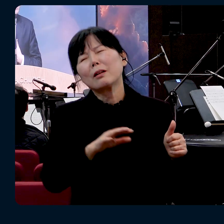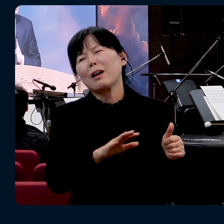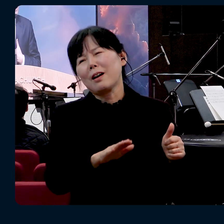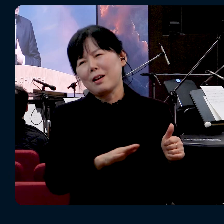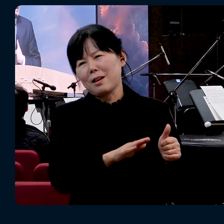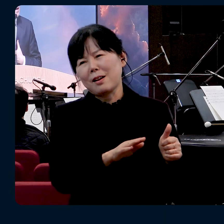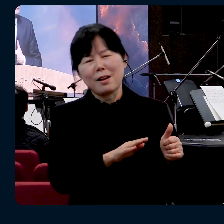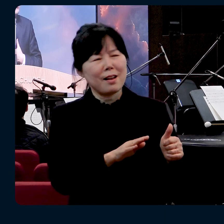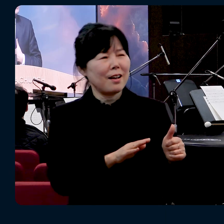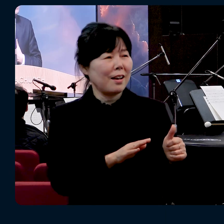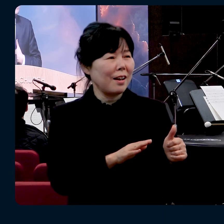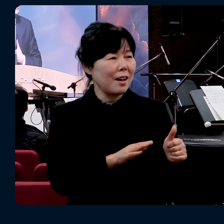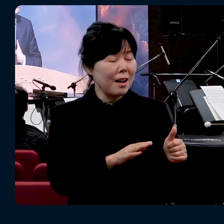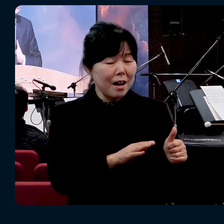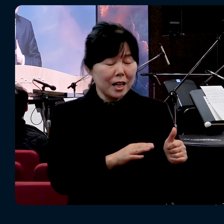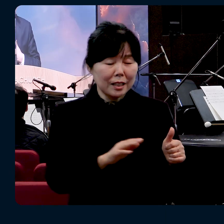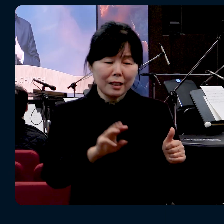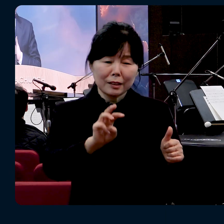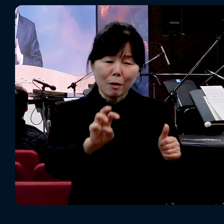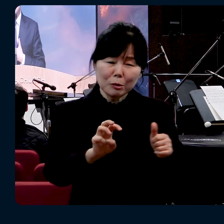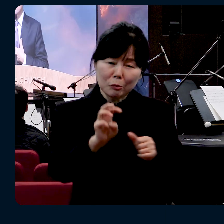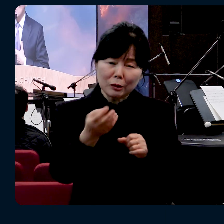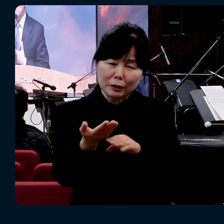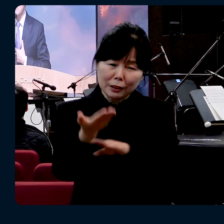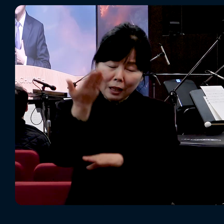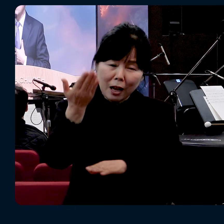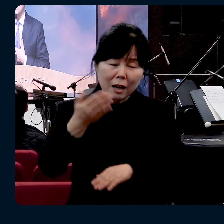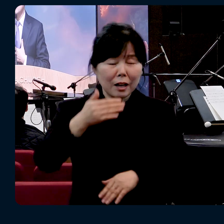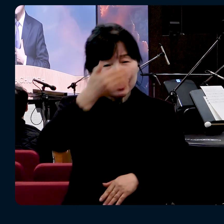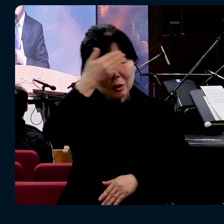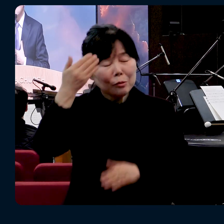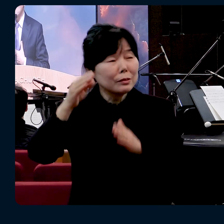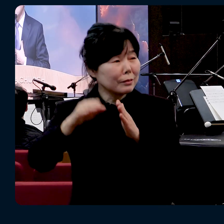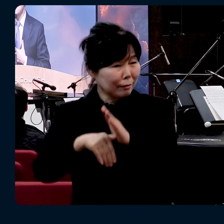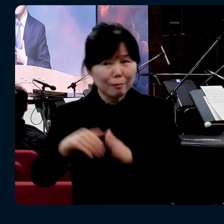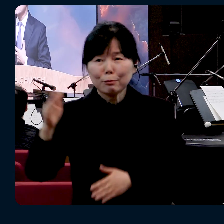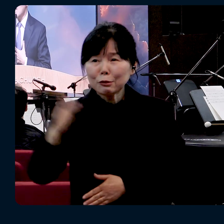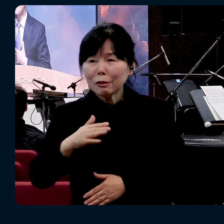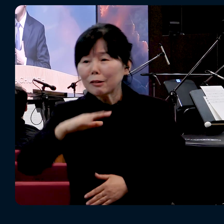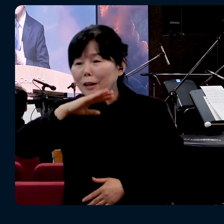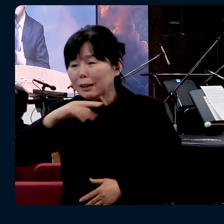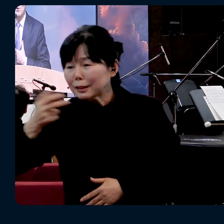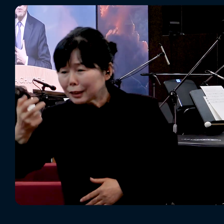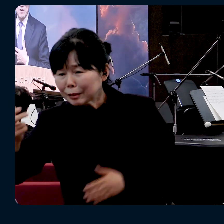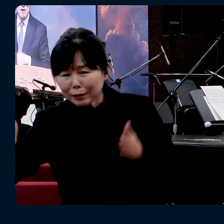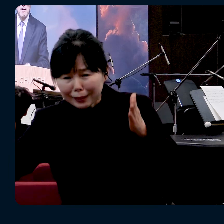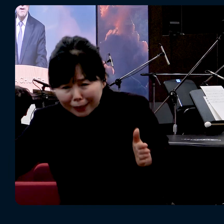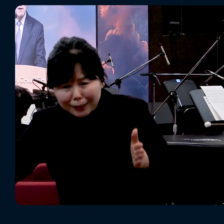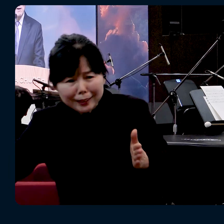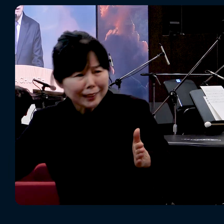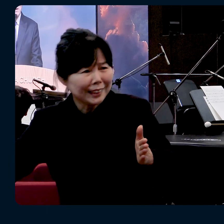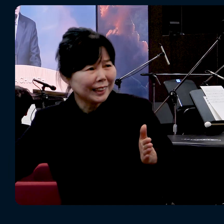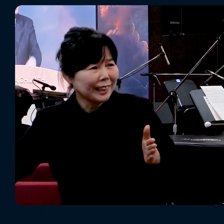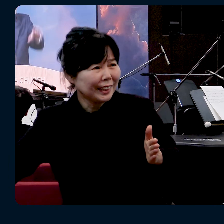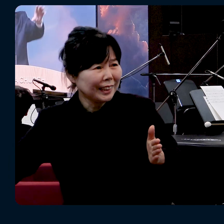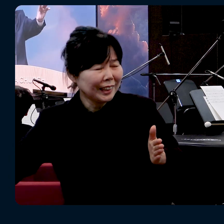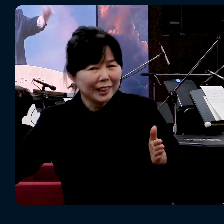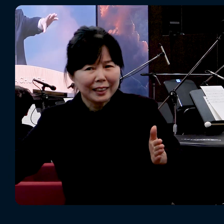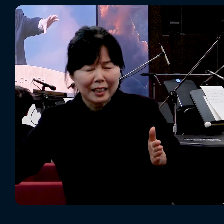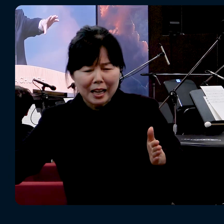거죠. 아니, 인생의 가장 중요한 시간이라고 할 수 있는 30대 후반부터 70대까지 30년